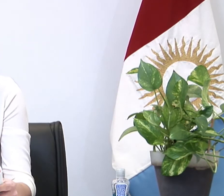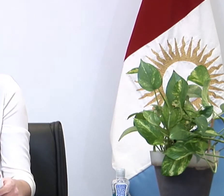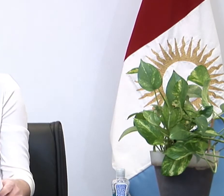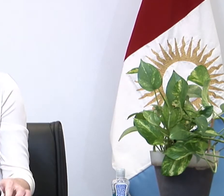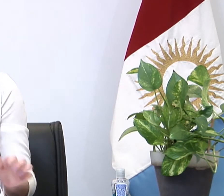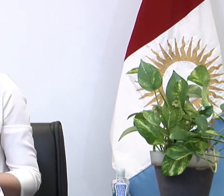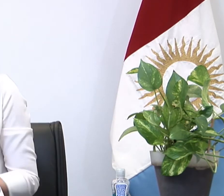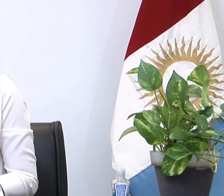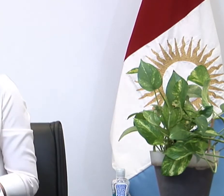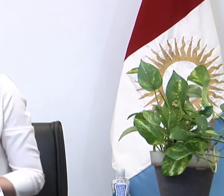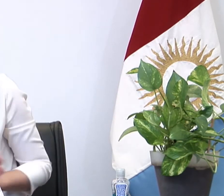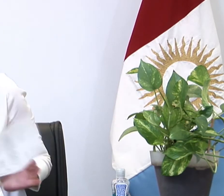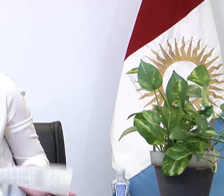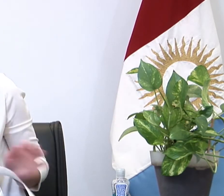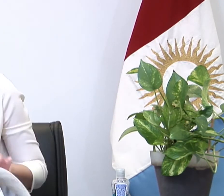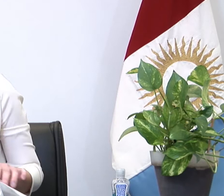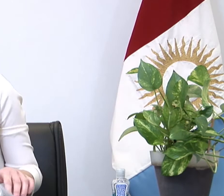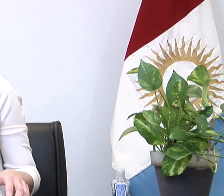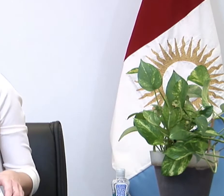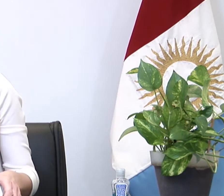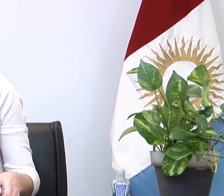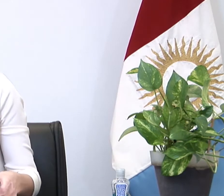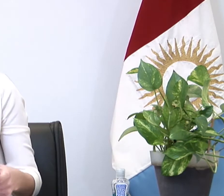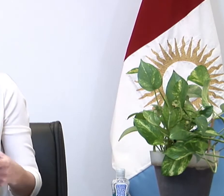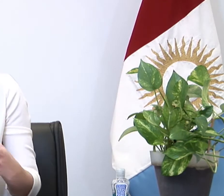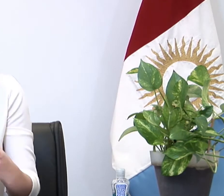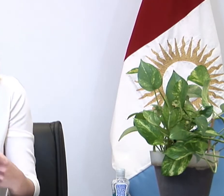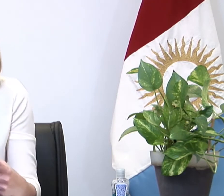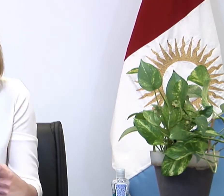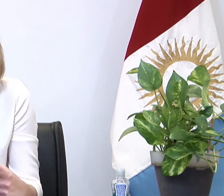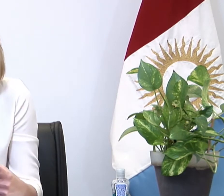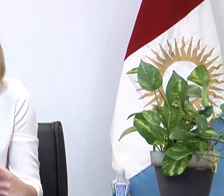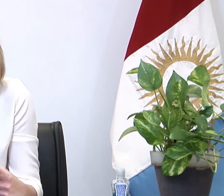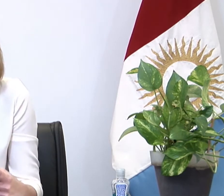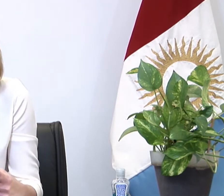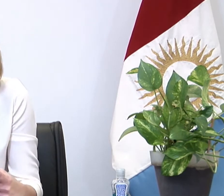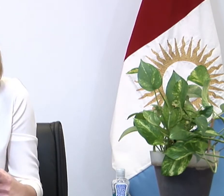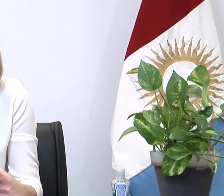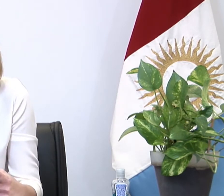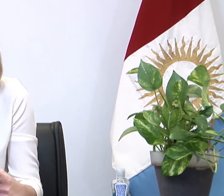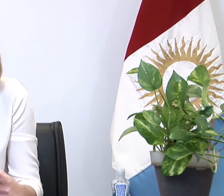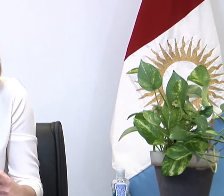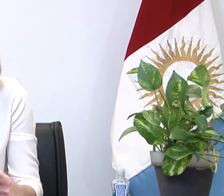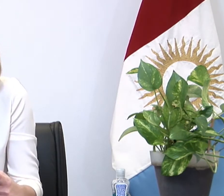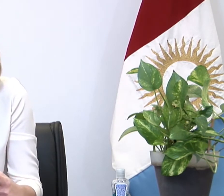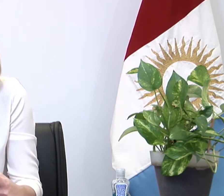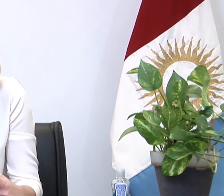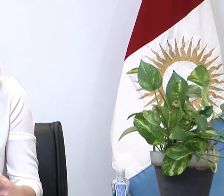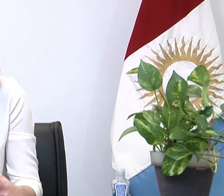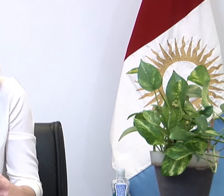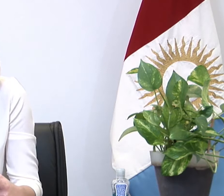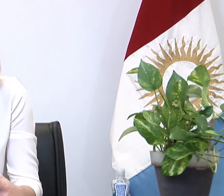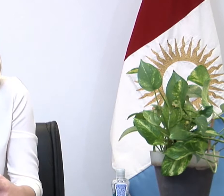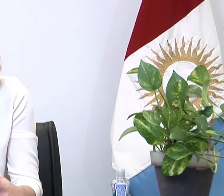Cristina, Gaba, Marina, Loza, Serra, María Rocío, Gianotti, Katsuda,